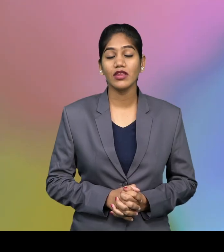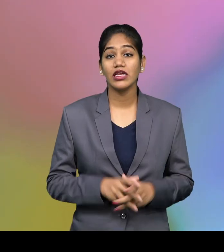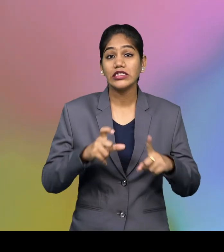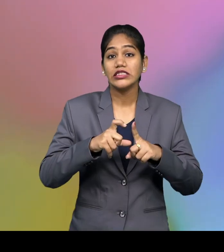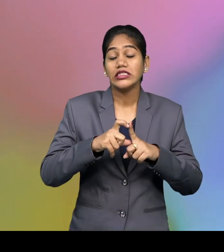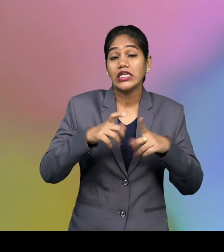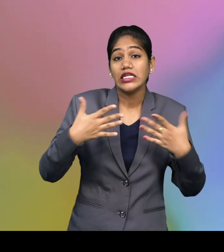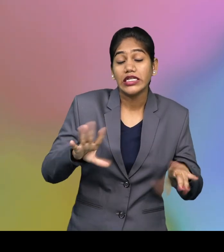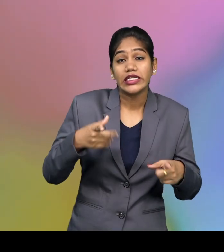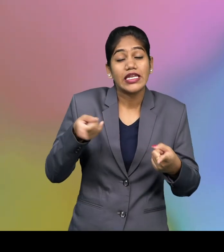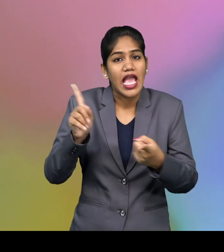మానవ ప్రేరిత విపత్తులు.